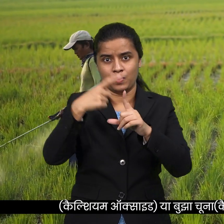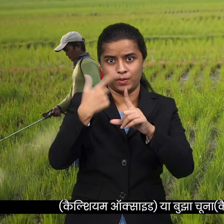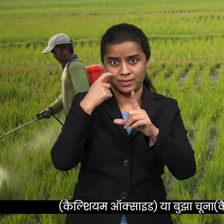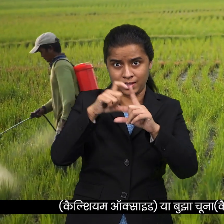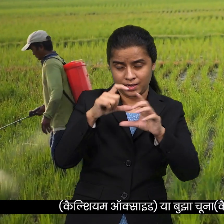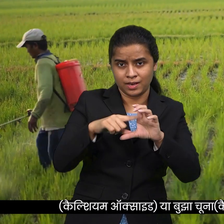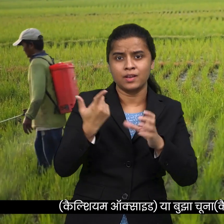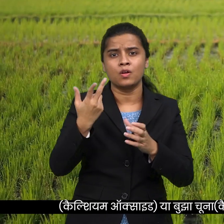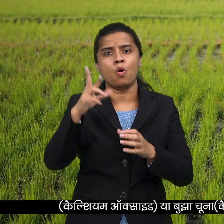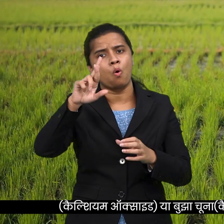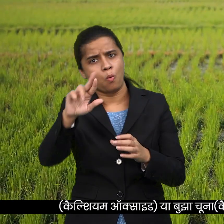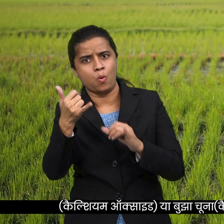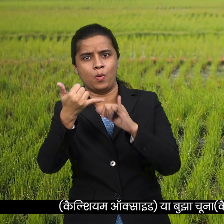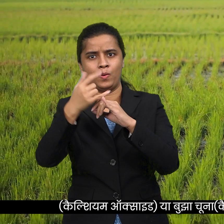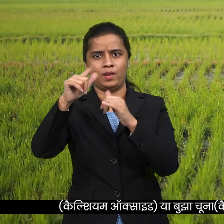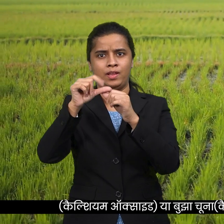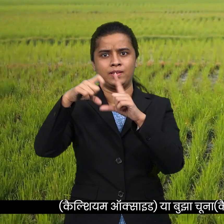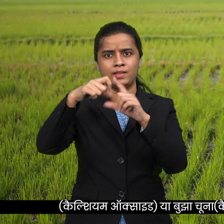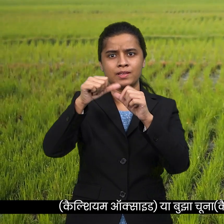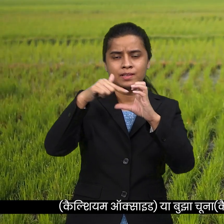जैसे क्षारों से किया जाता है।